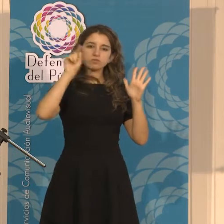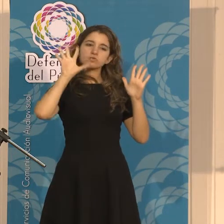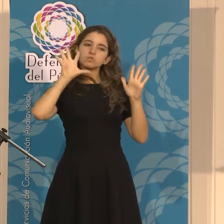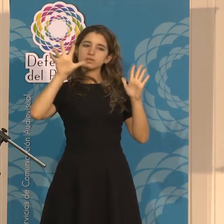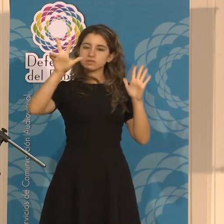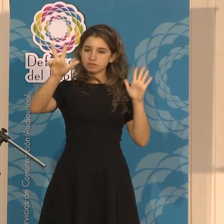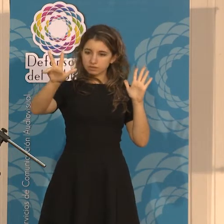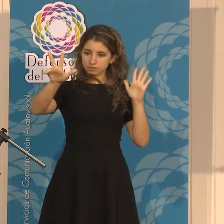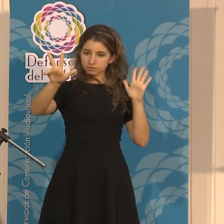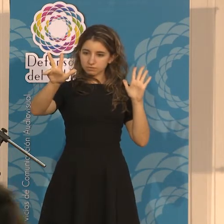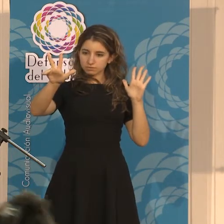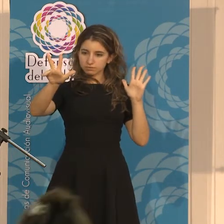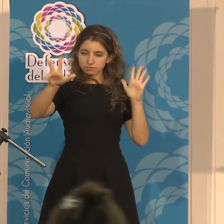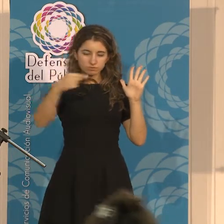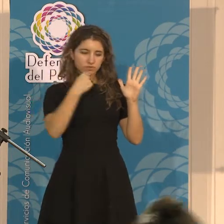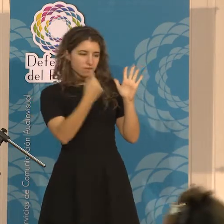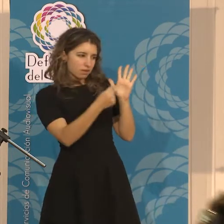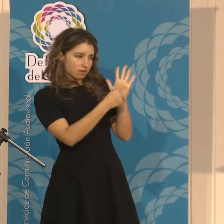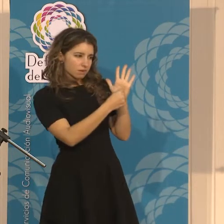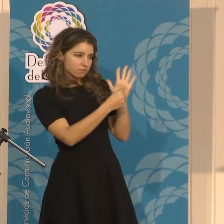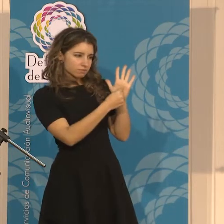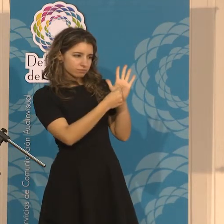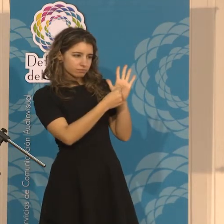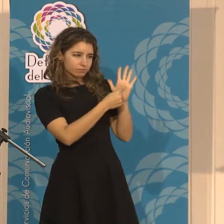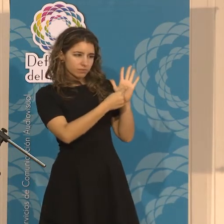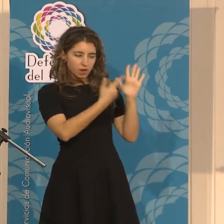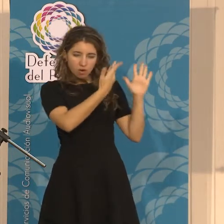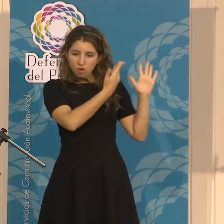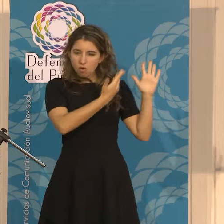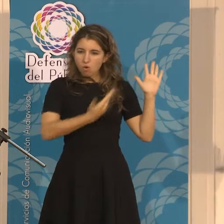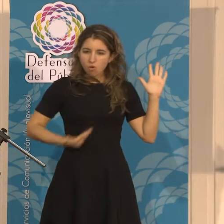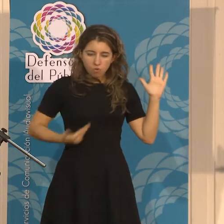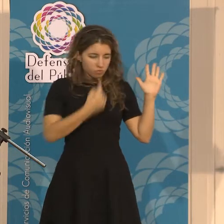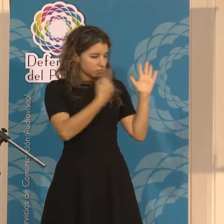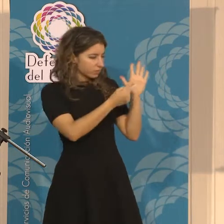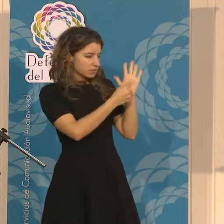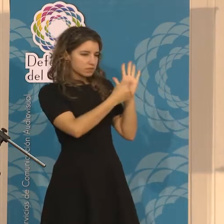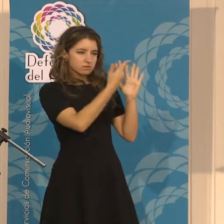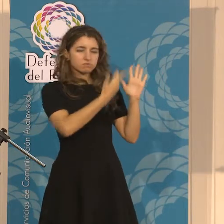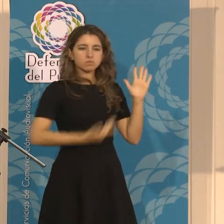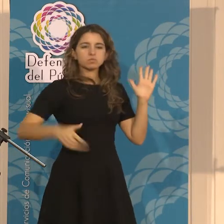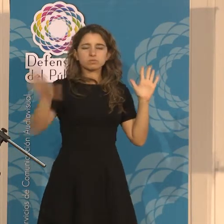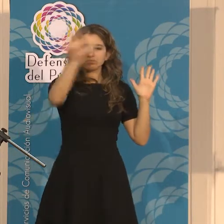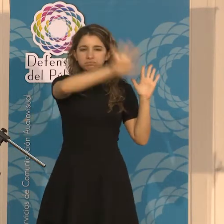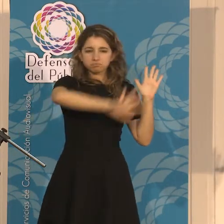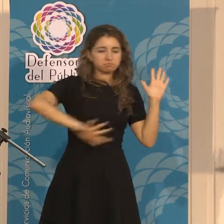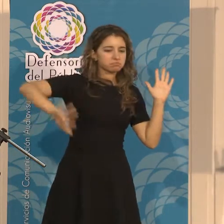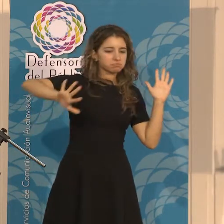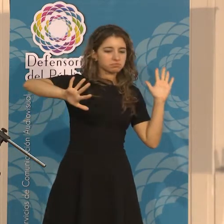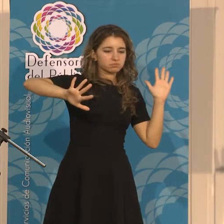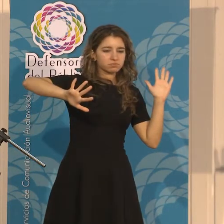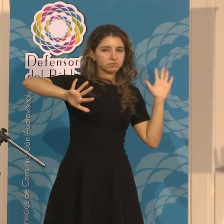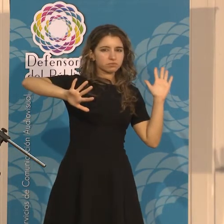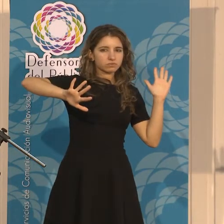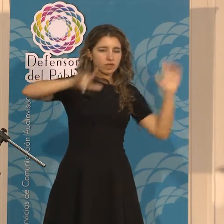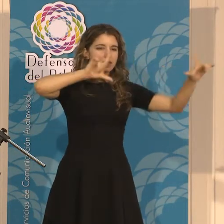norma en este punto invita al estado a implementar políticas públicas estratégicas para la promoción y defensa de la